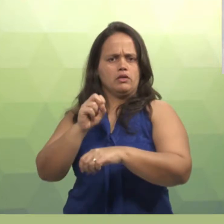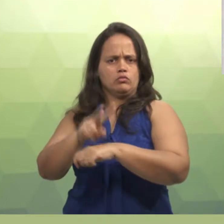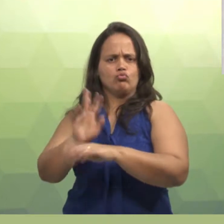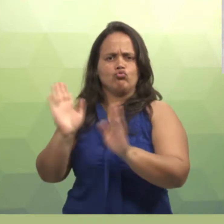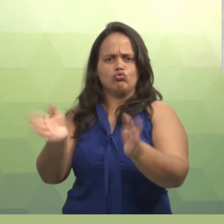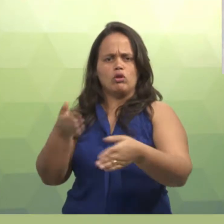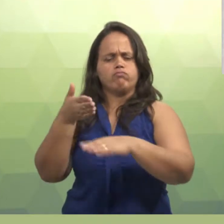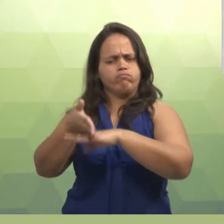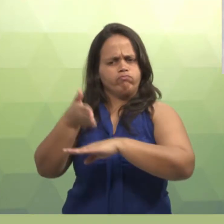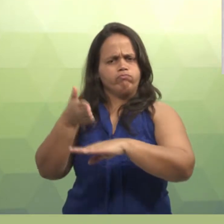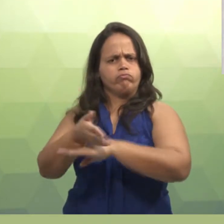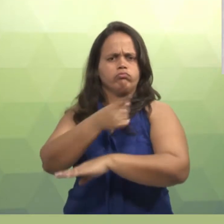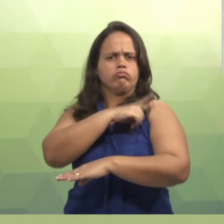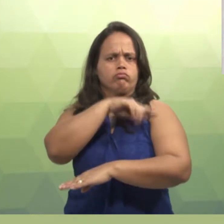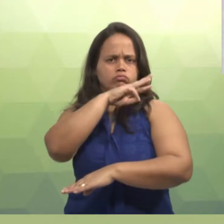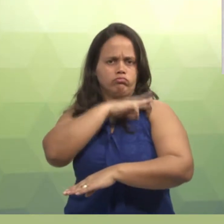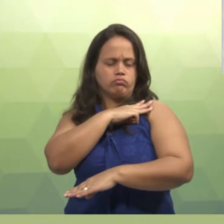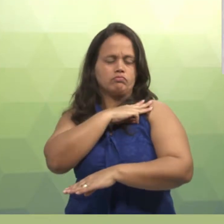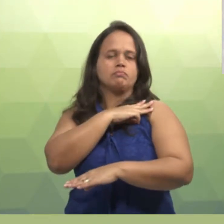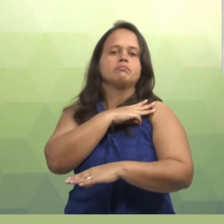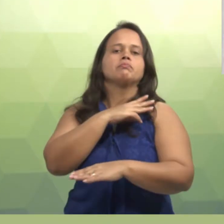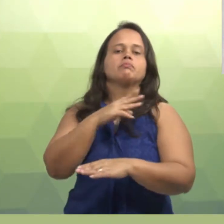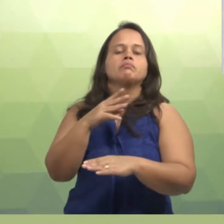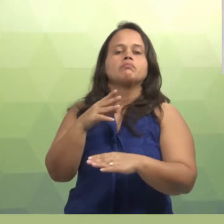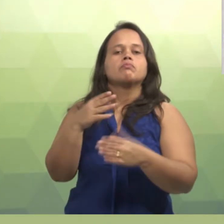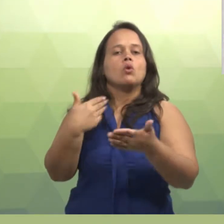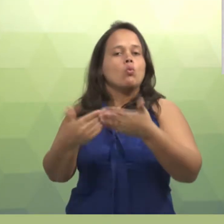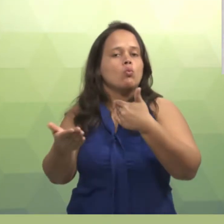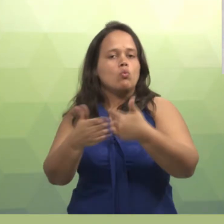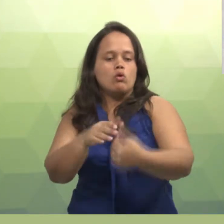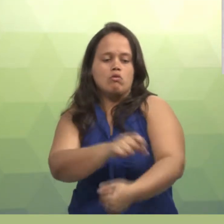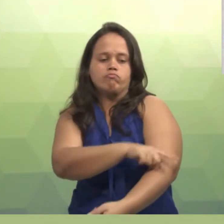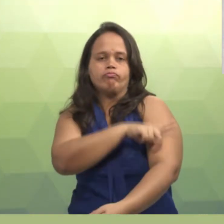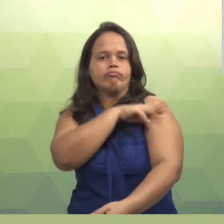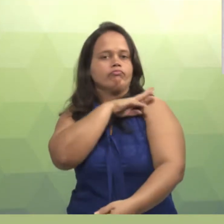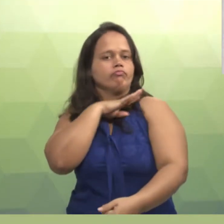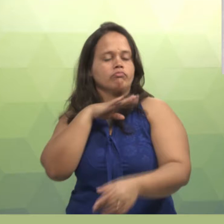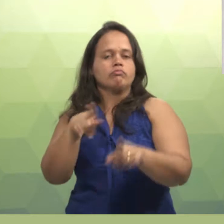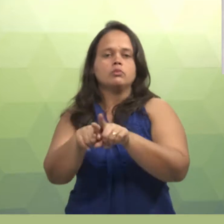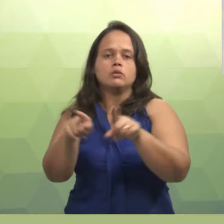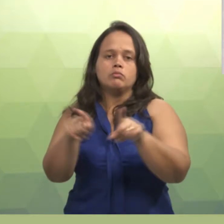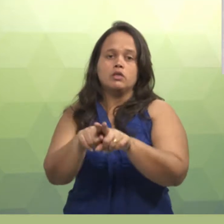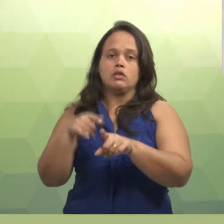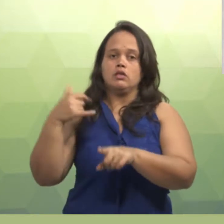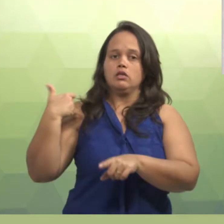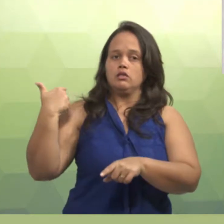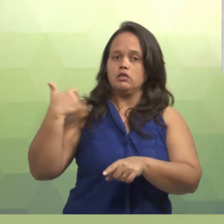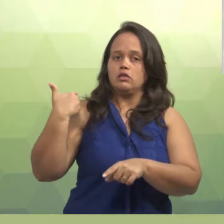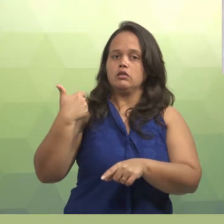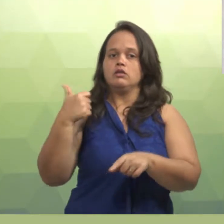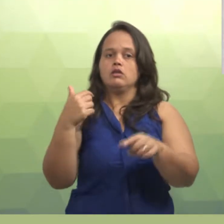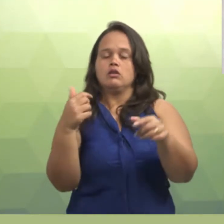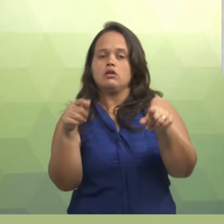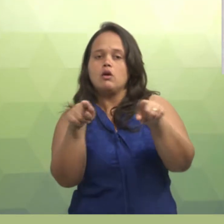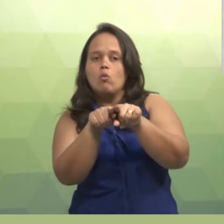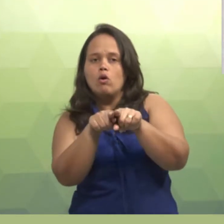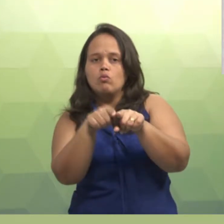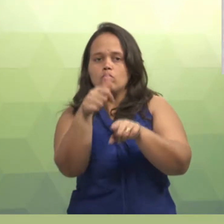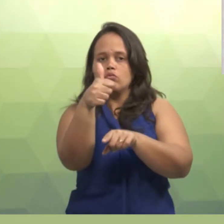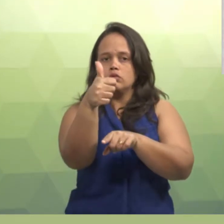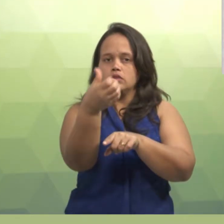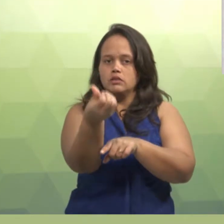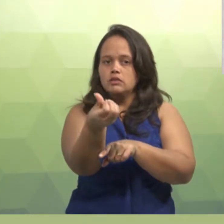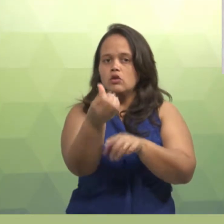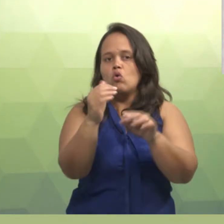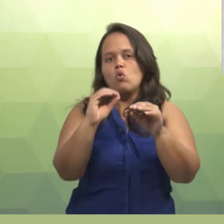e alunos de quaisquer níveis de ensino com idade igual ou superior a 16 anos. Pai